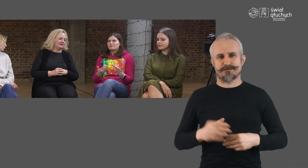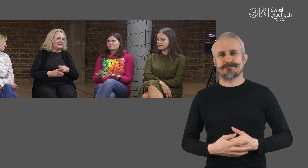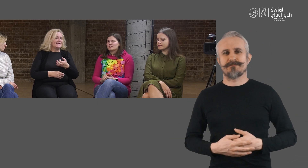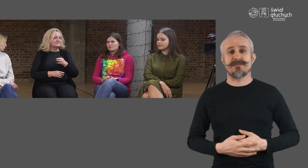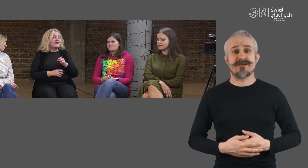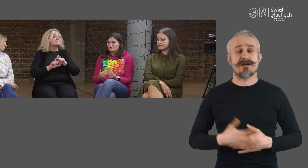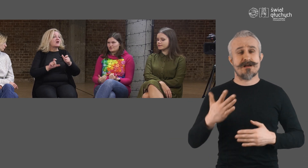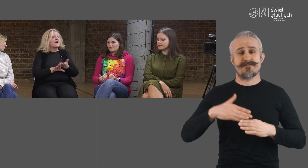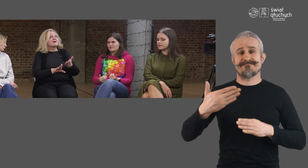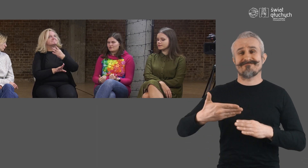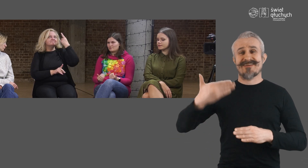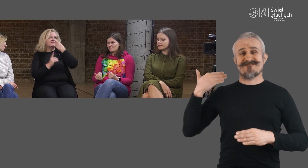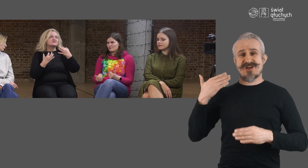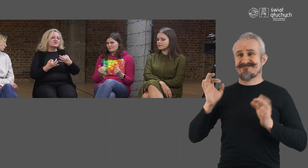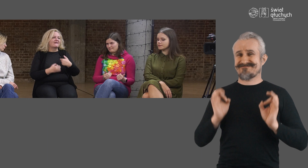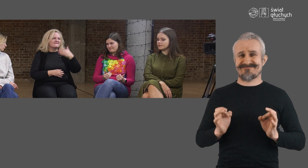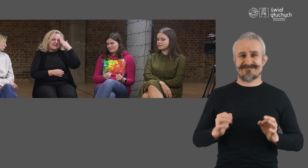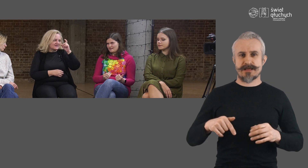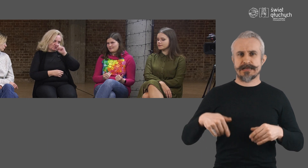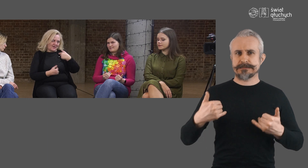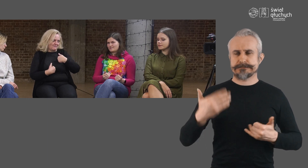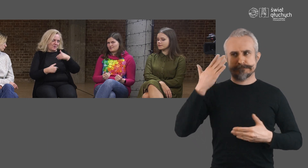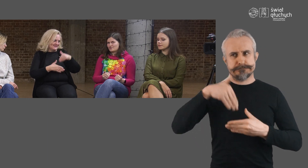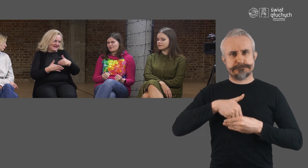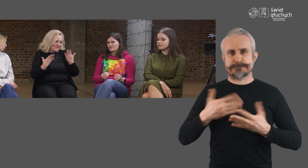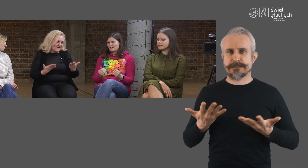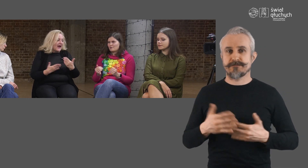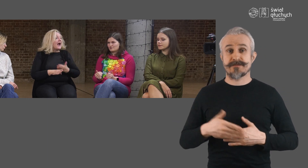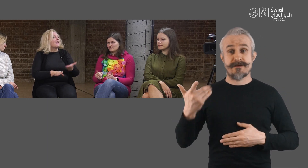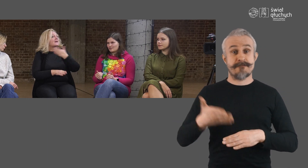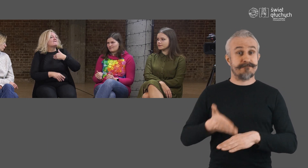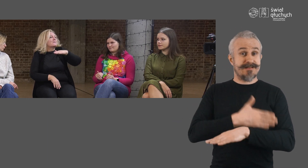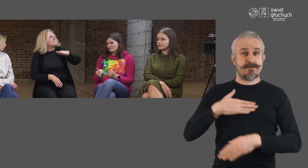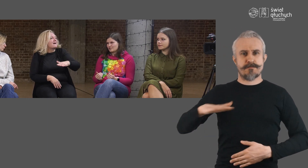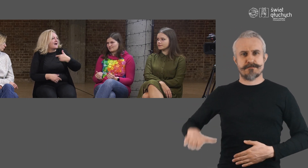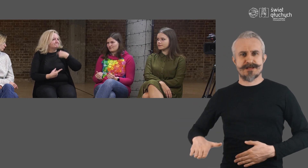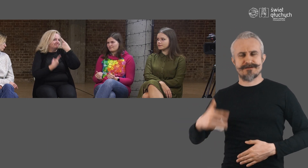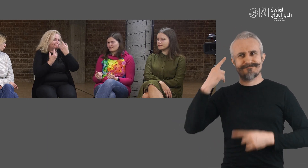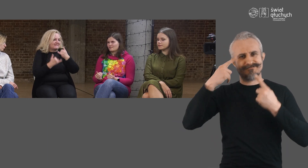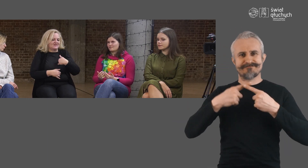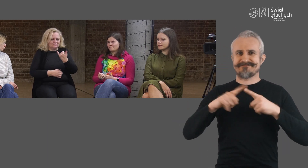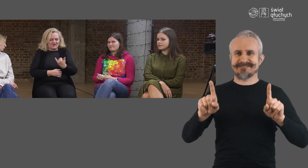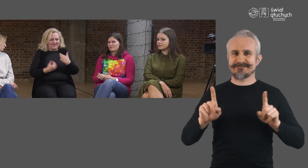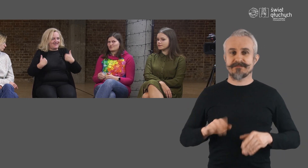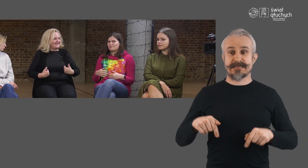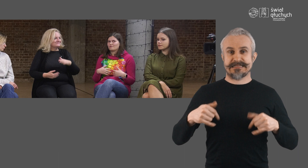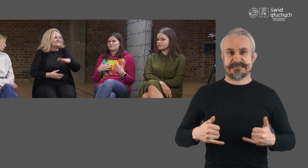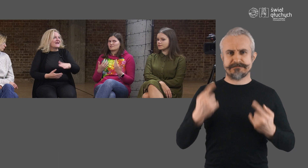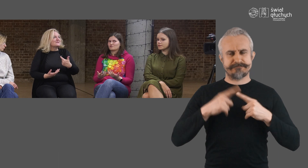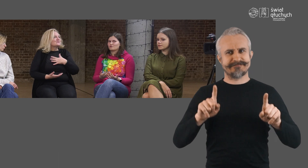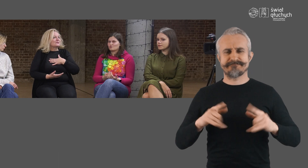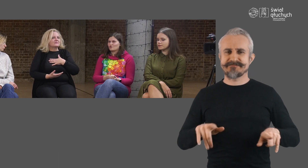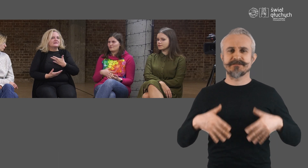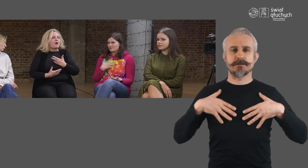tak z perspektywy czasu, na przykład dzisiaj, no wiem, że to było złe, ale wtedy jeszcze jako taka mała dziewczynka, jako dziecko, że nie